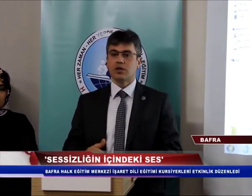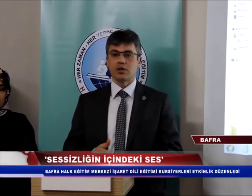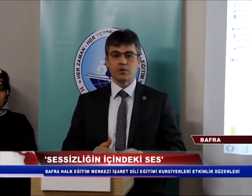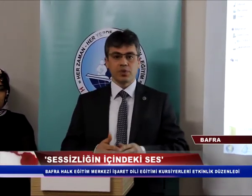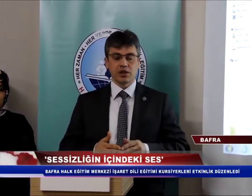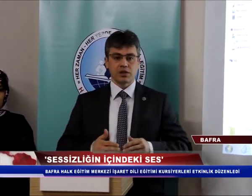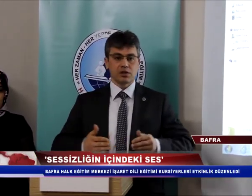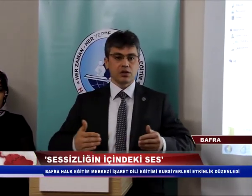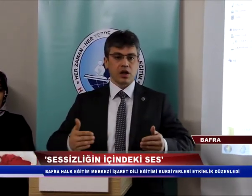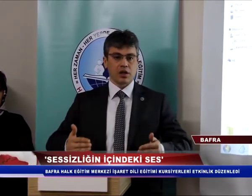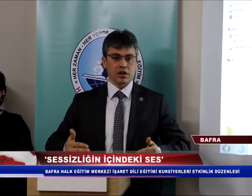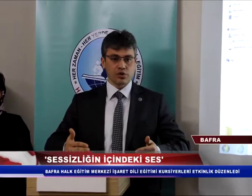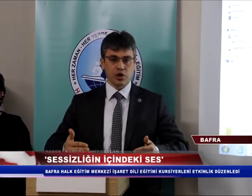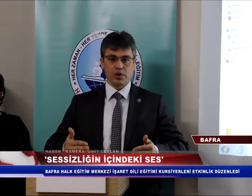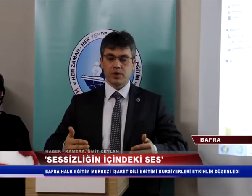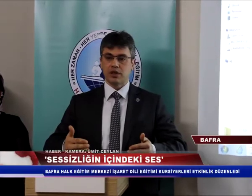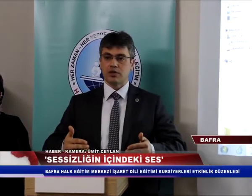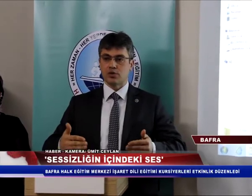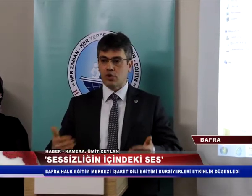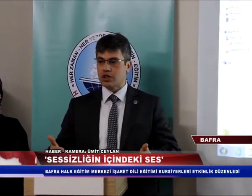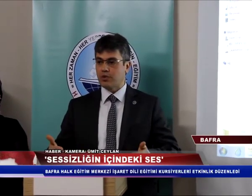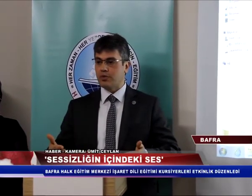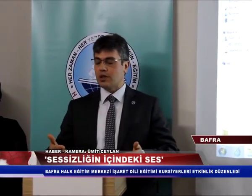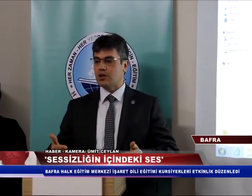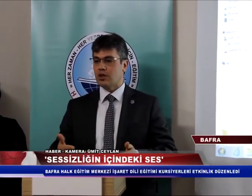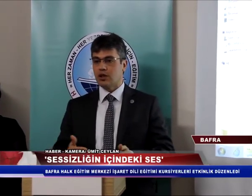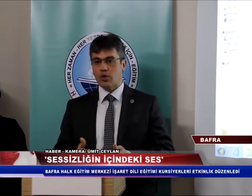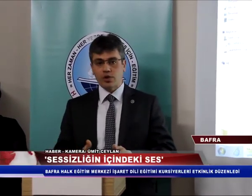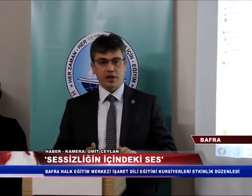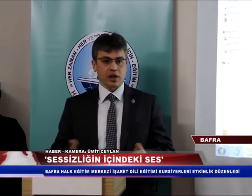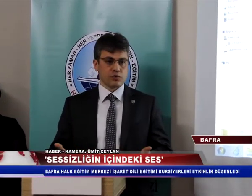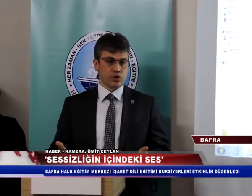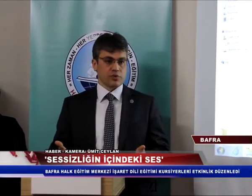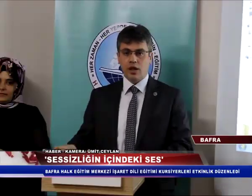bir arkadaş olabilmek, yol açabilmek, onlara yardımcı olabilmek.